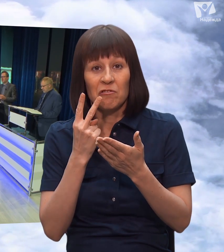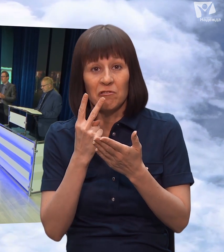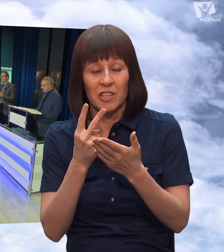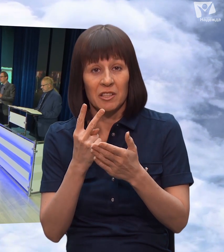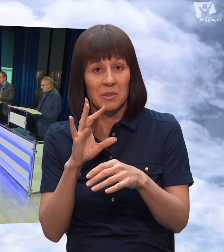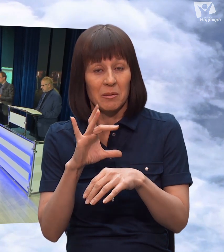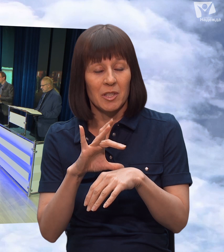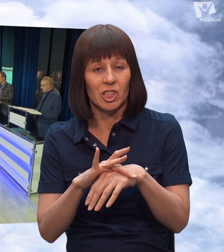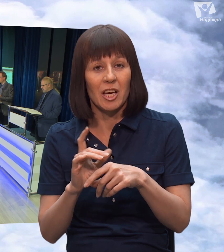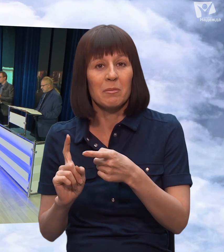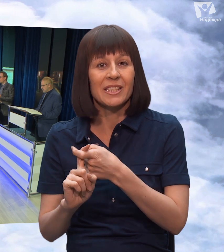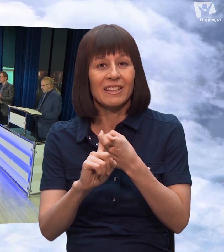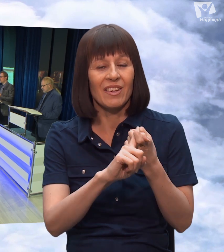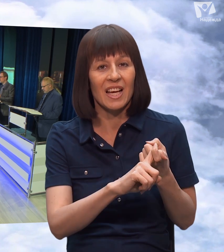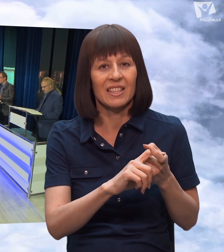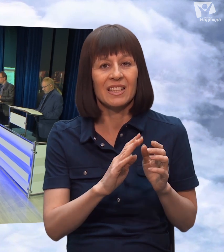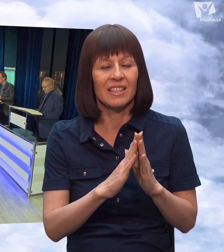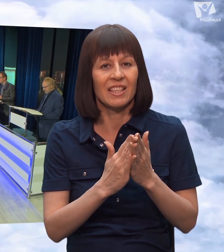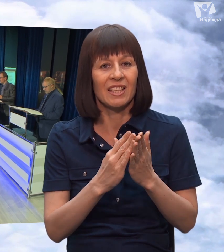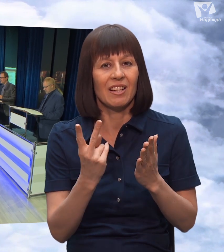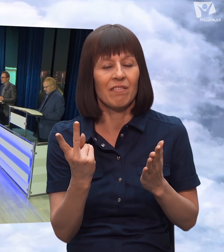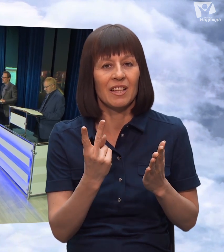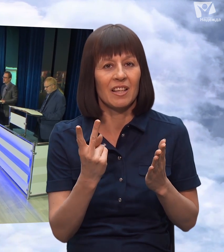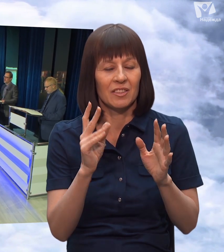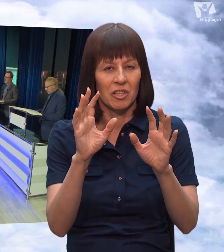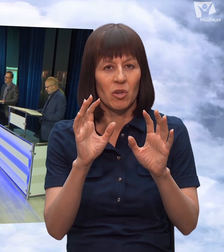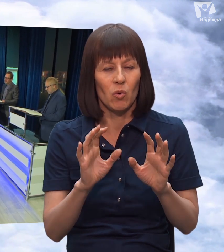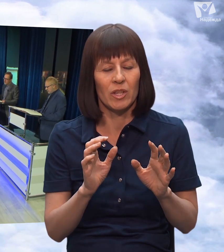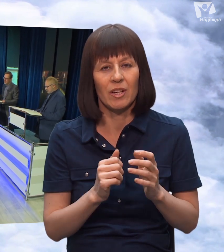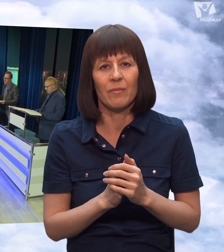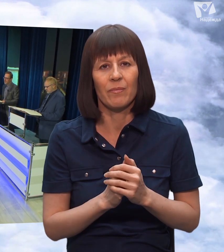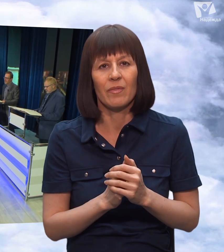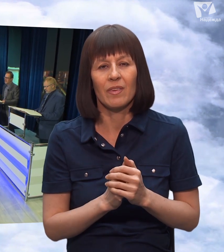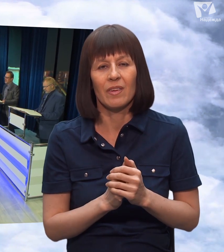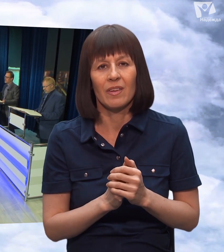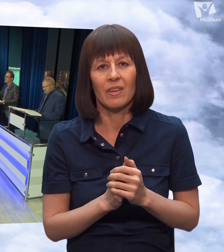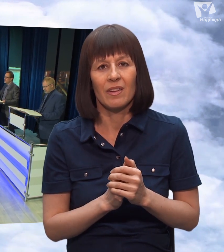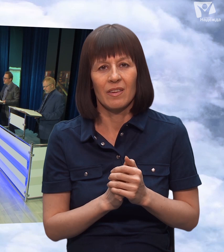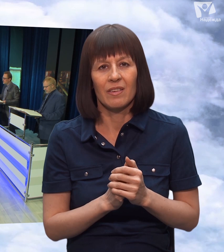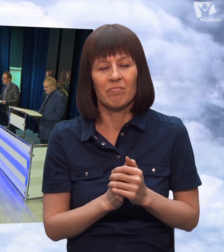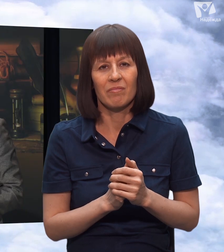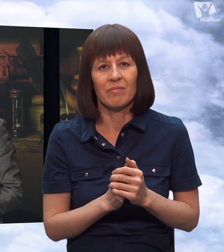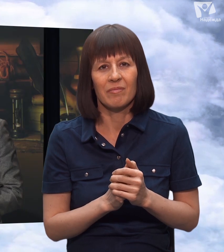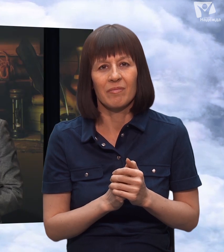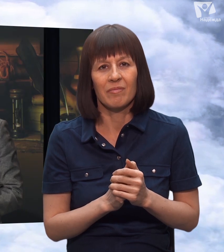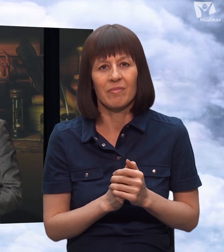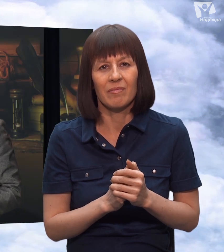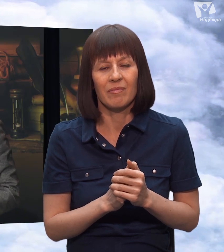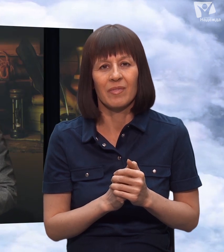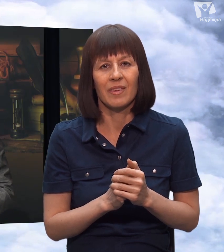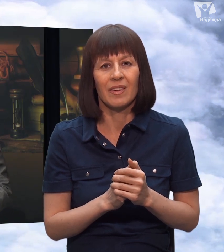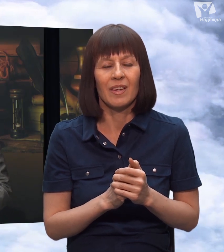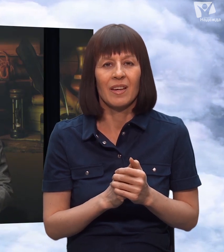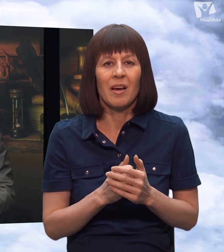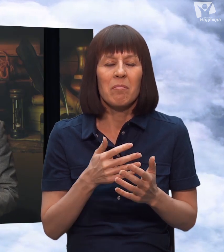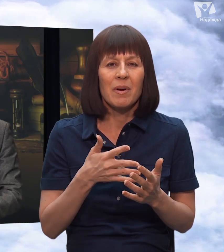ближе по своему содержанию и по своим идеям к последующим книгам то есть